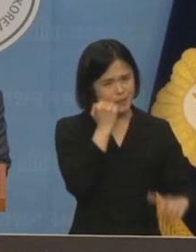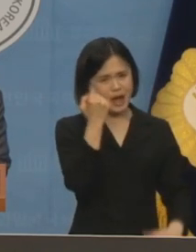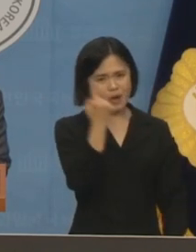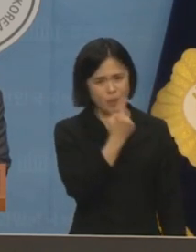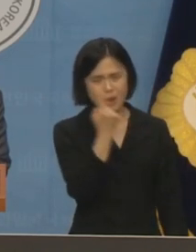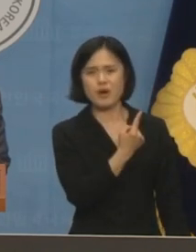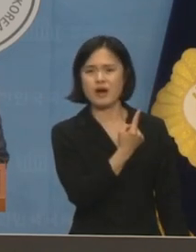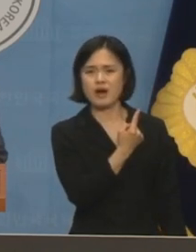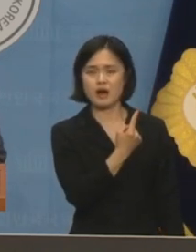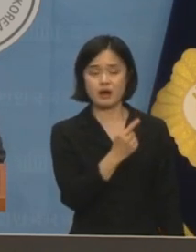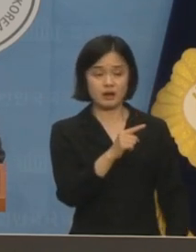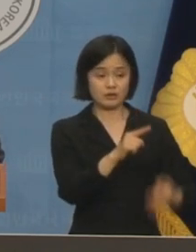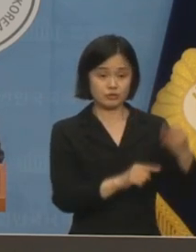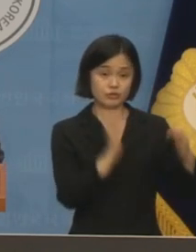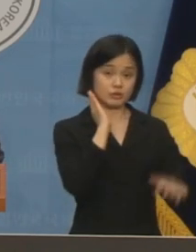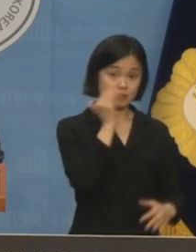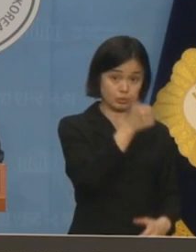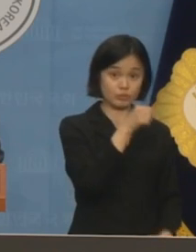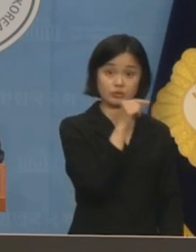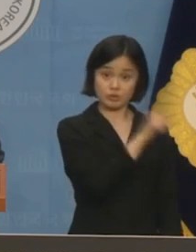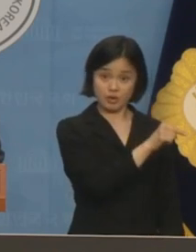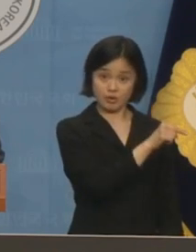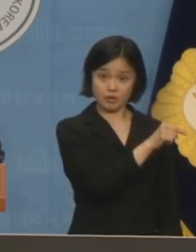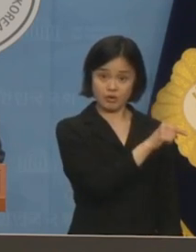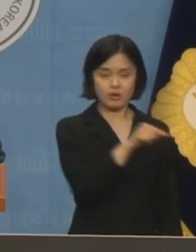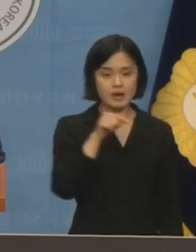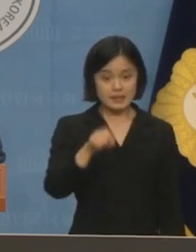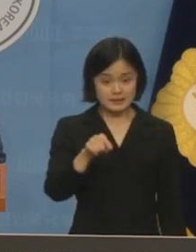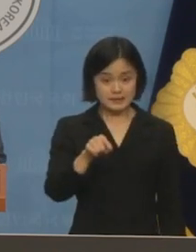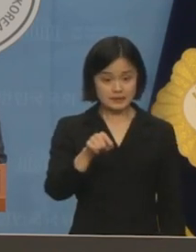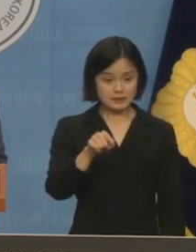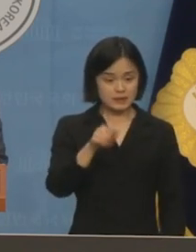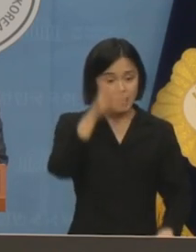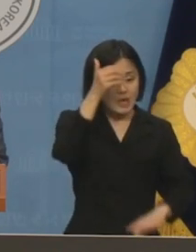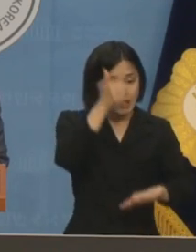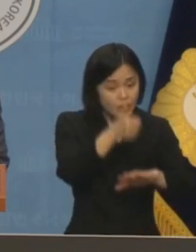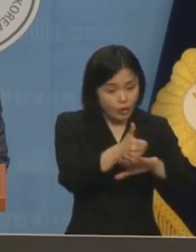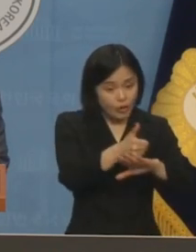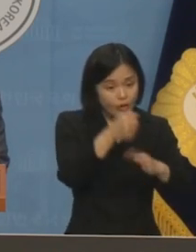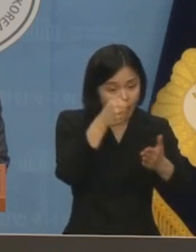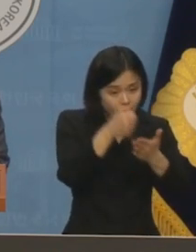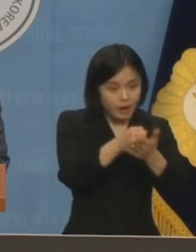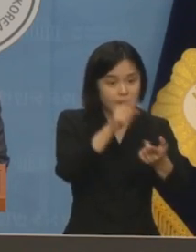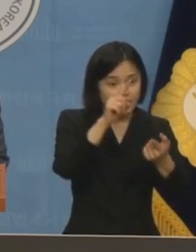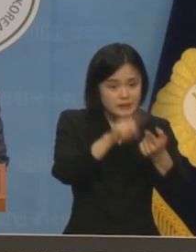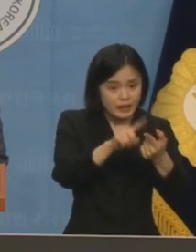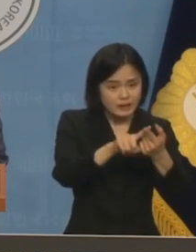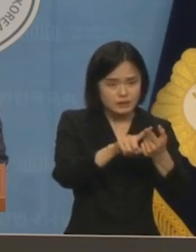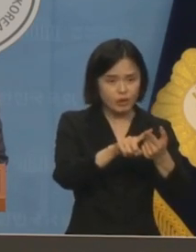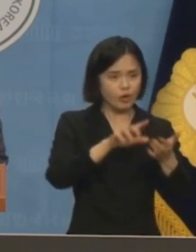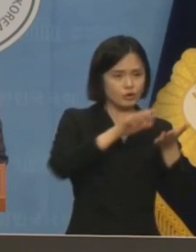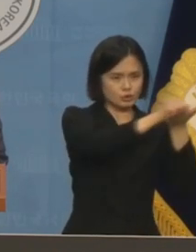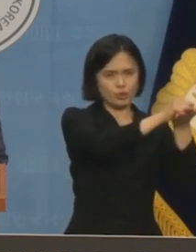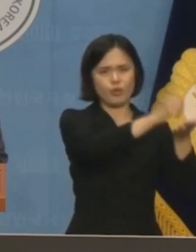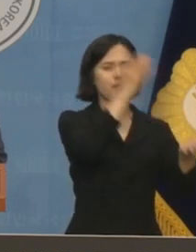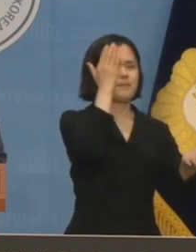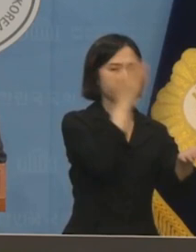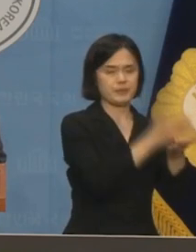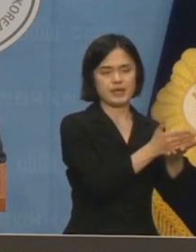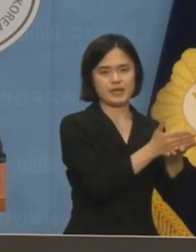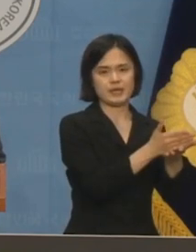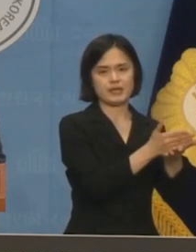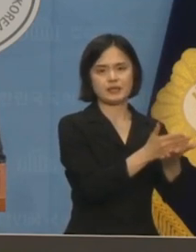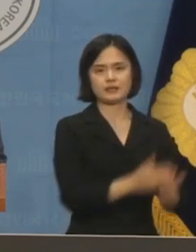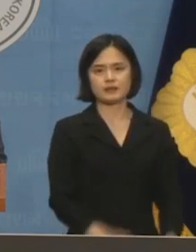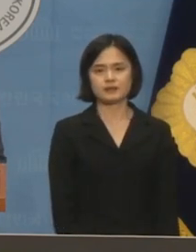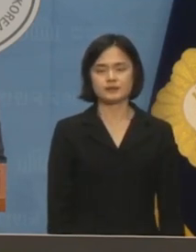윤 대통령이 이를 결코 수용해서는 안 된다는 입장을 분명히 천명하는 바이다.